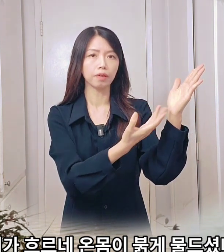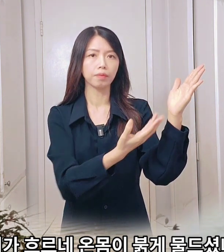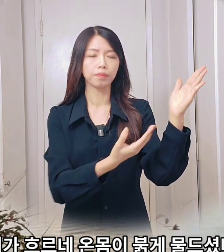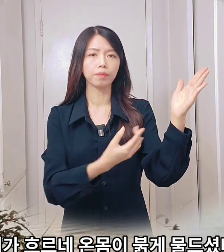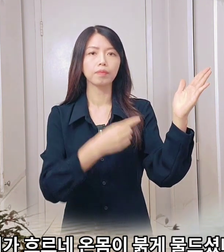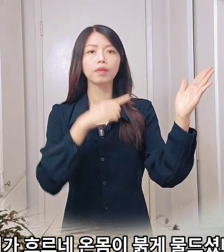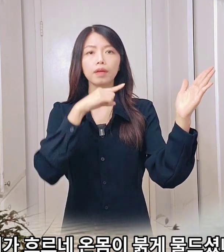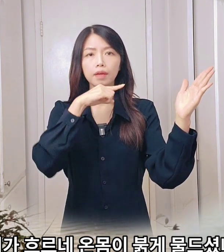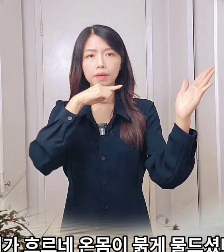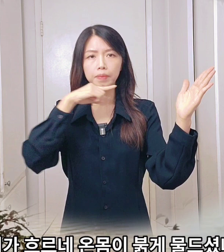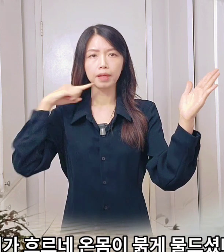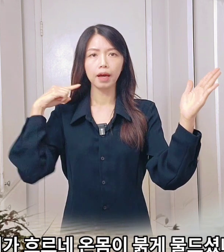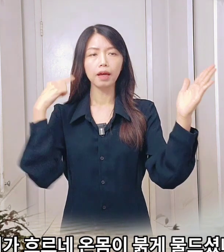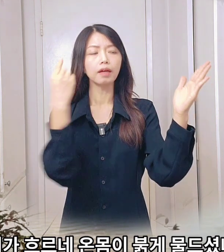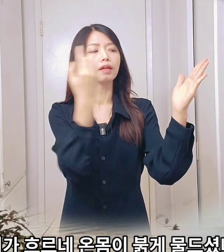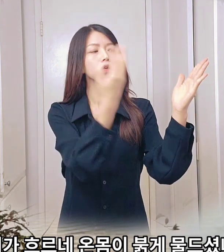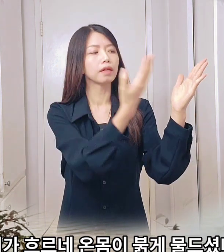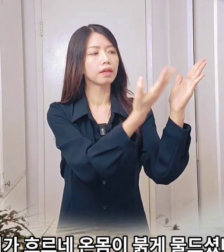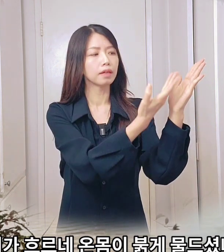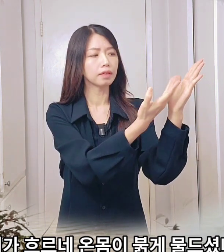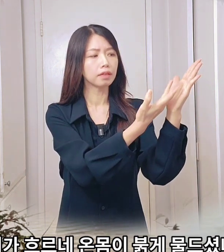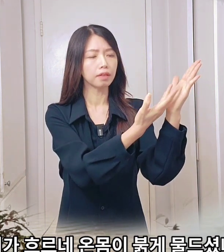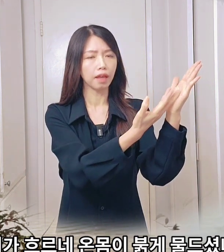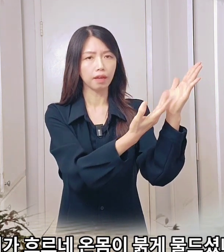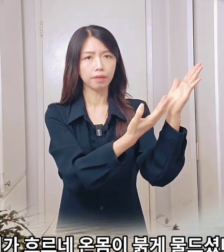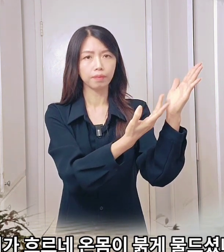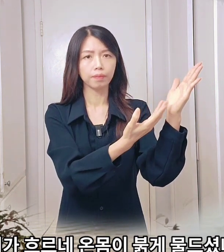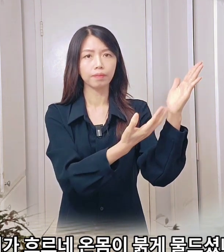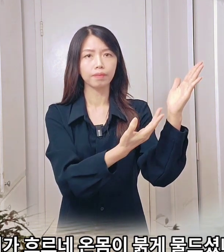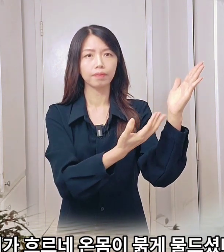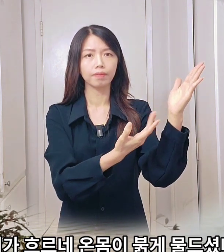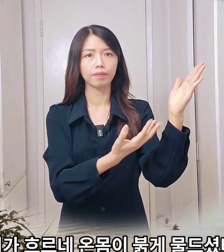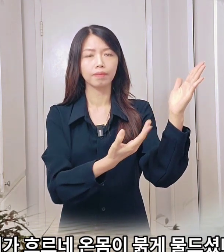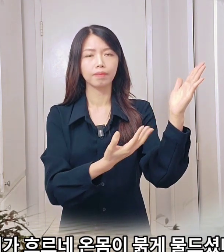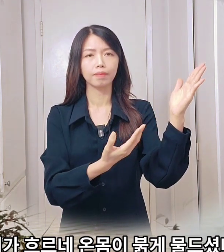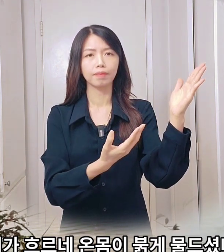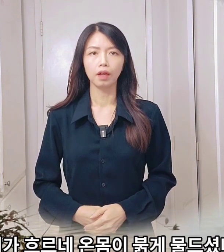돼요. 피가 흐르네.